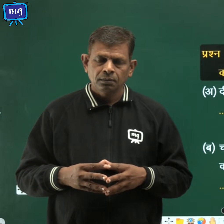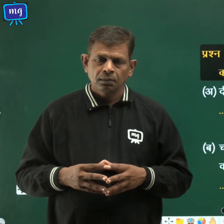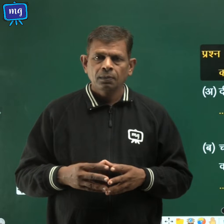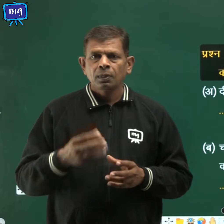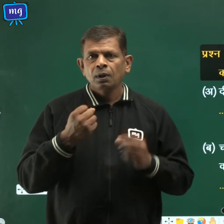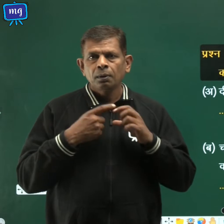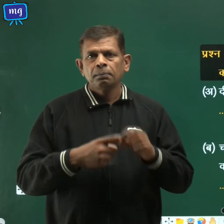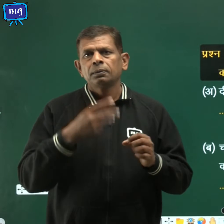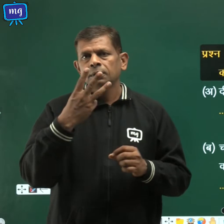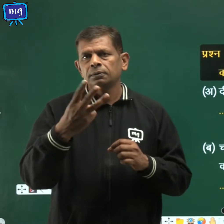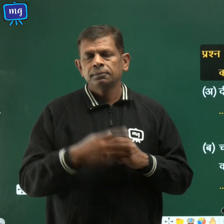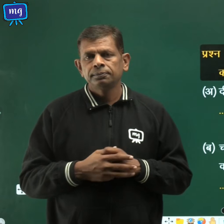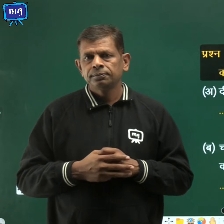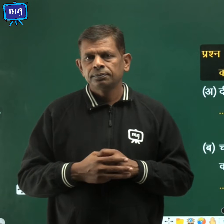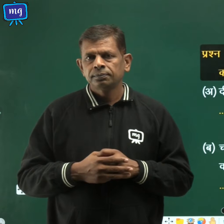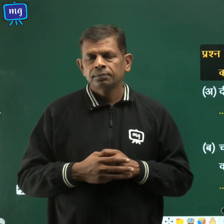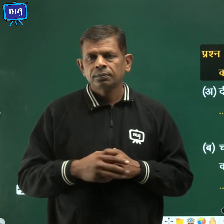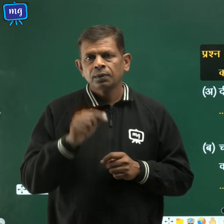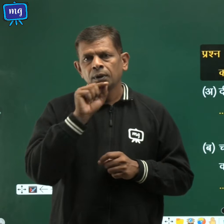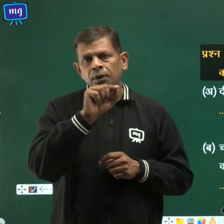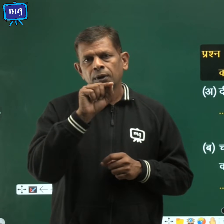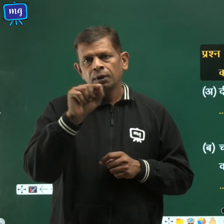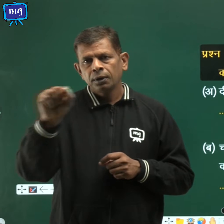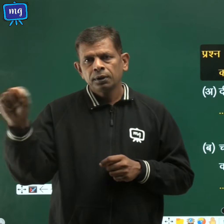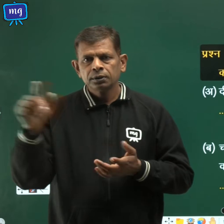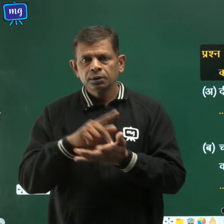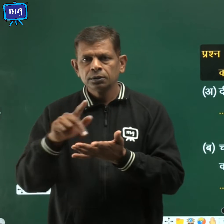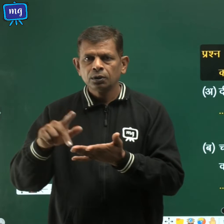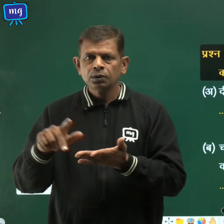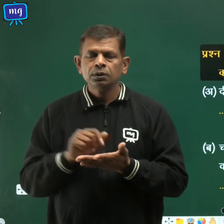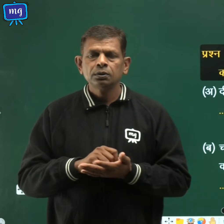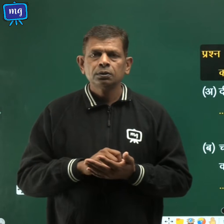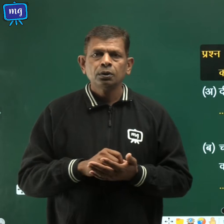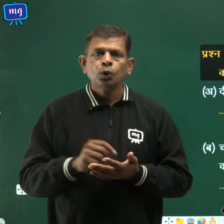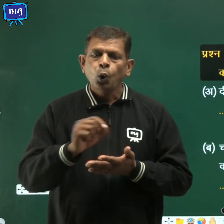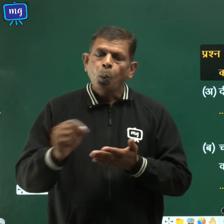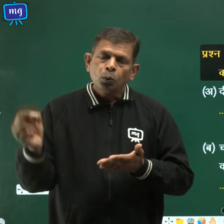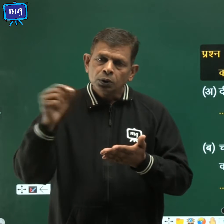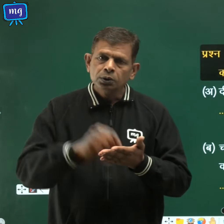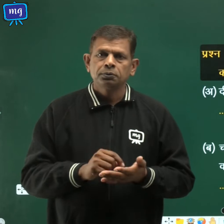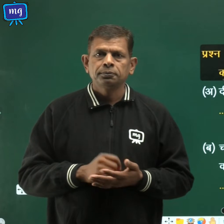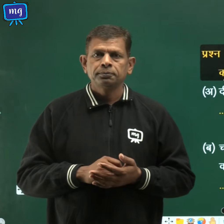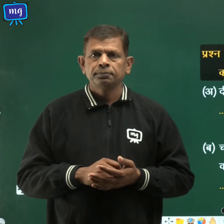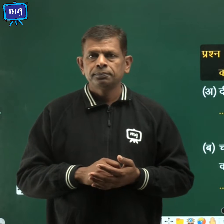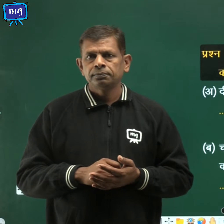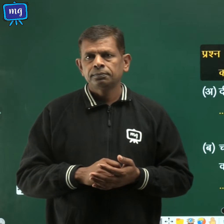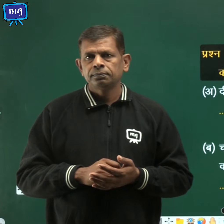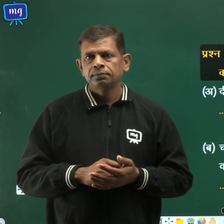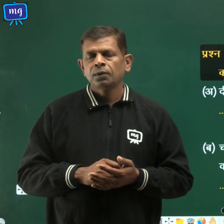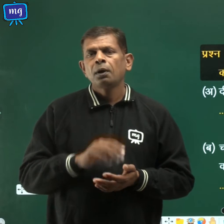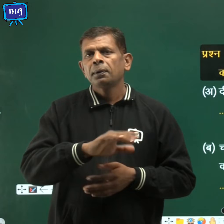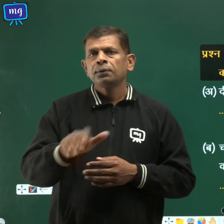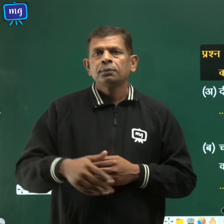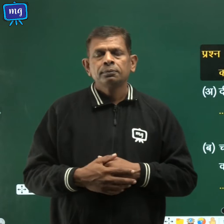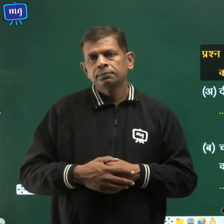तीसरा प्रश्न, रिक्त स्थानों की पूर्ति कीजिए।